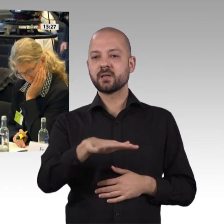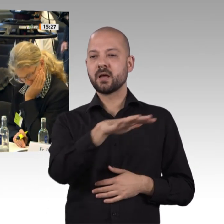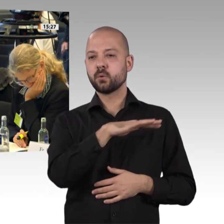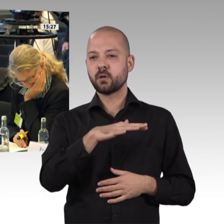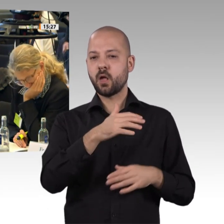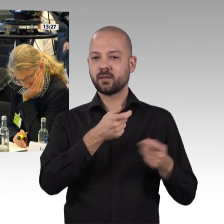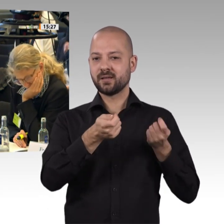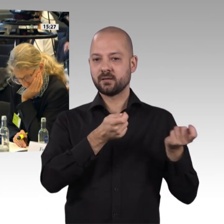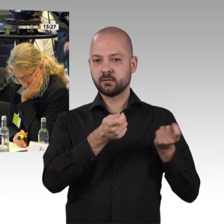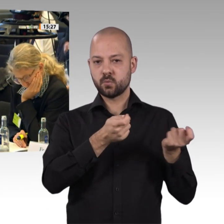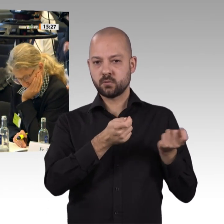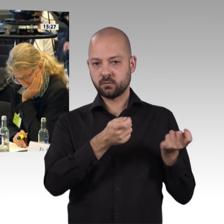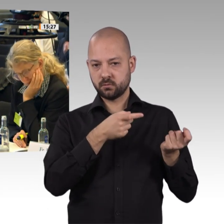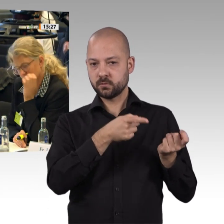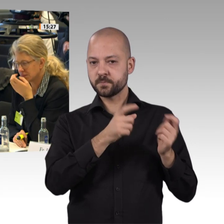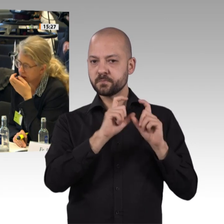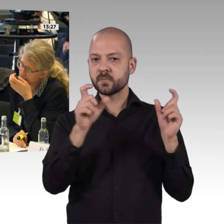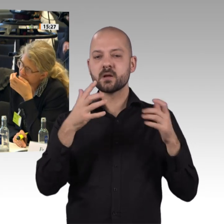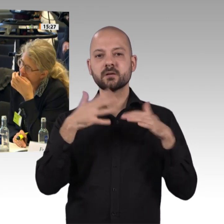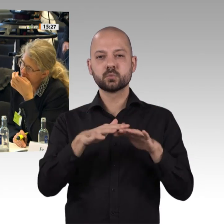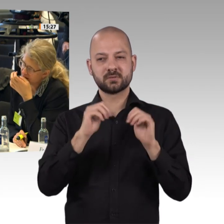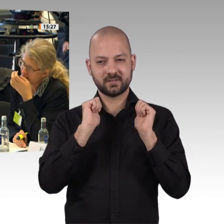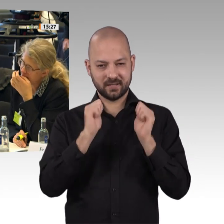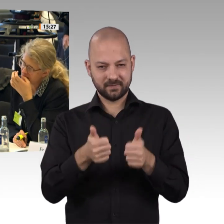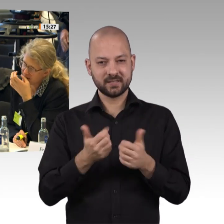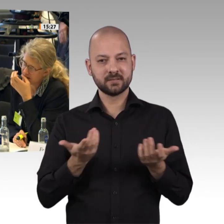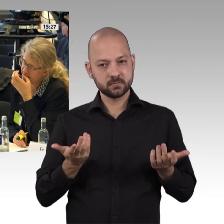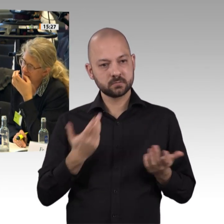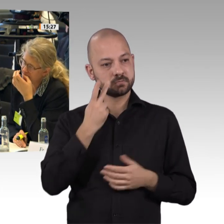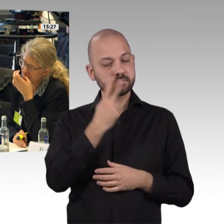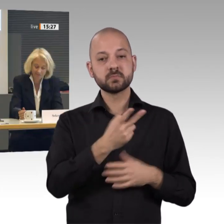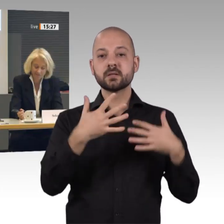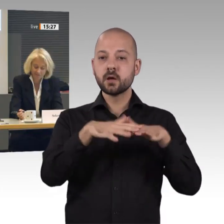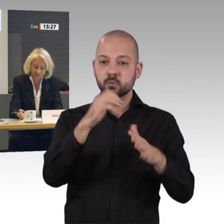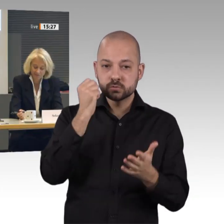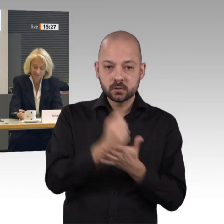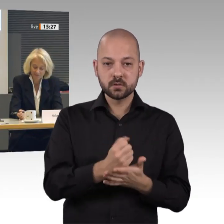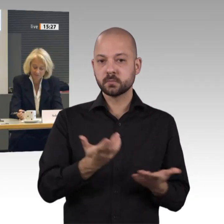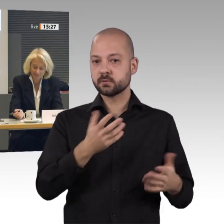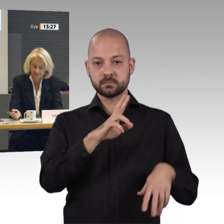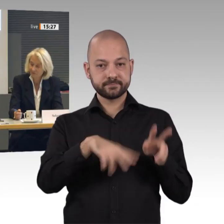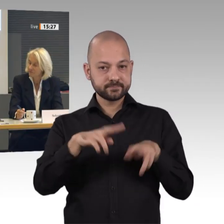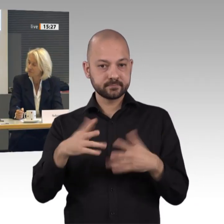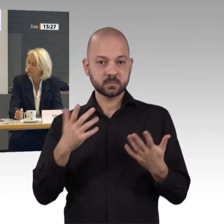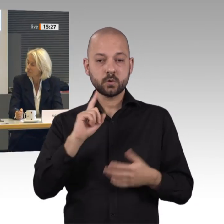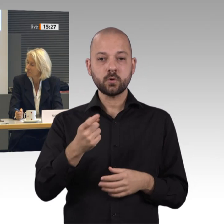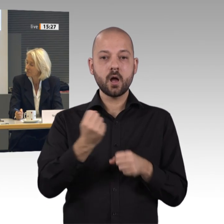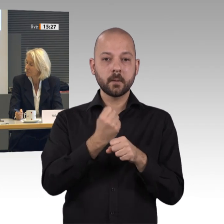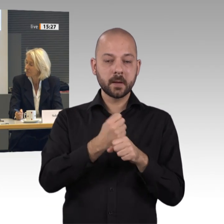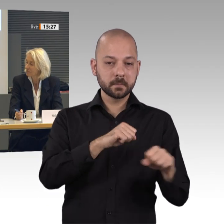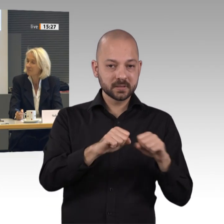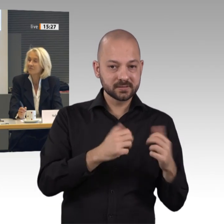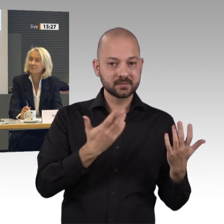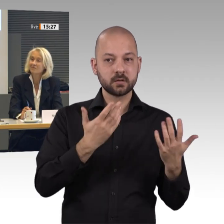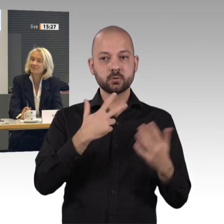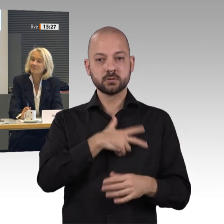Wenn Sie so eine Vereinbarung hinbekommen, trägt die in der Regel gut. Dankeschön, Herr Bayer. Und wer fährt weiter? Der